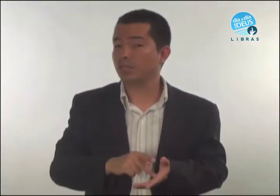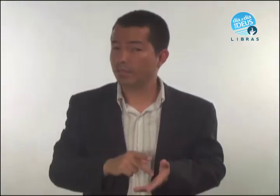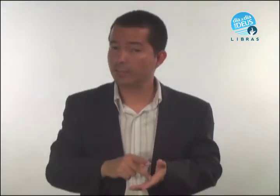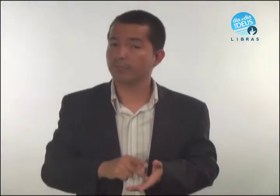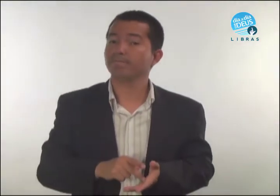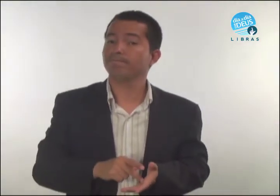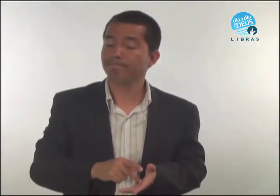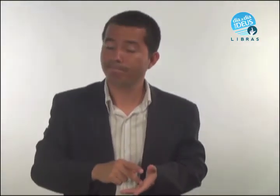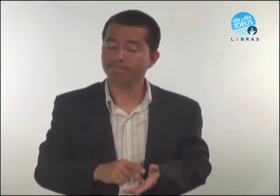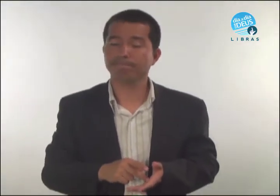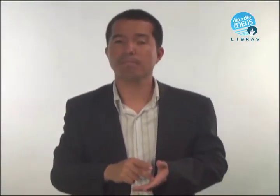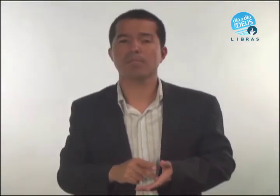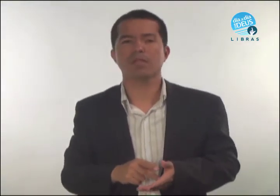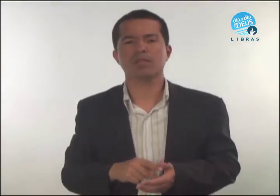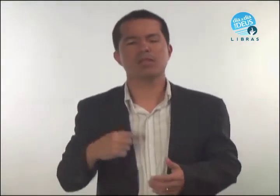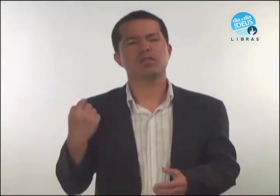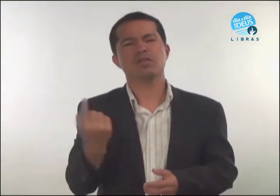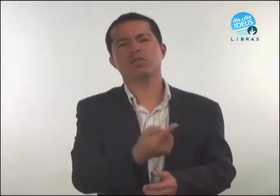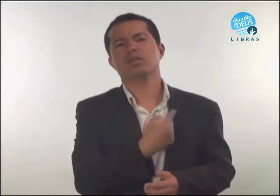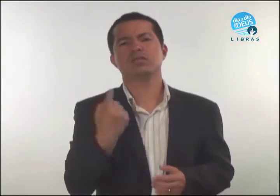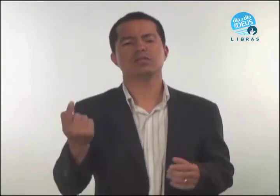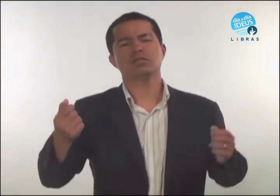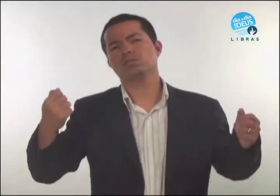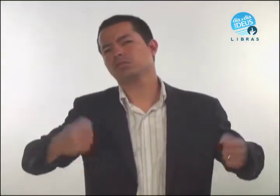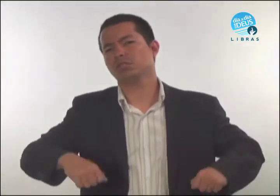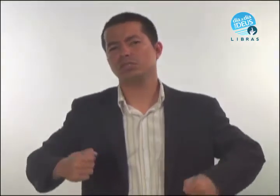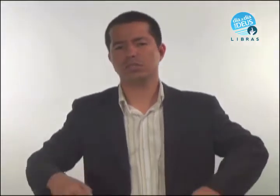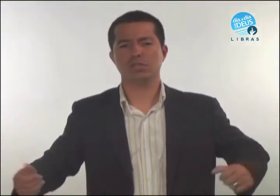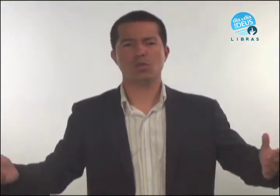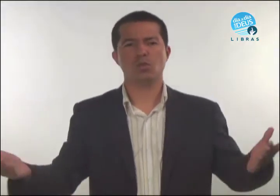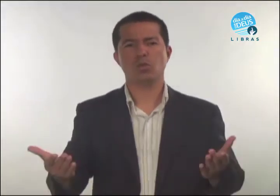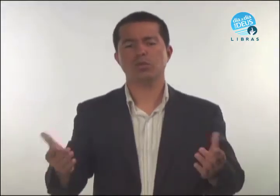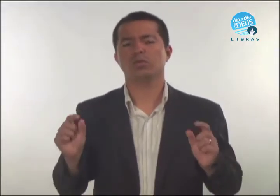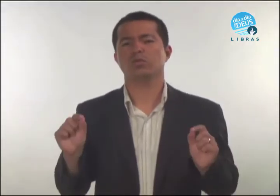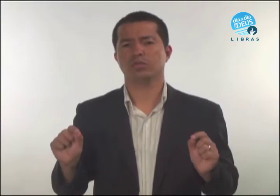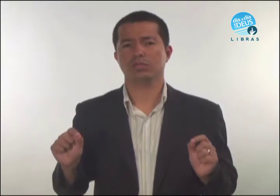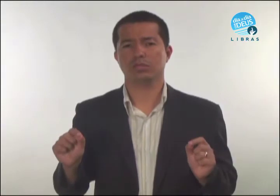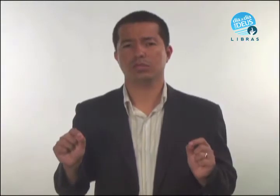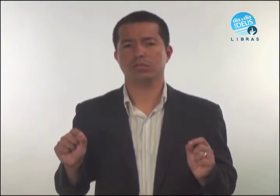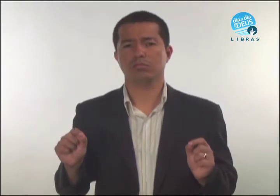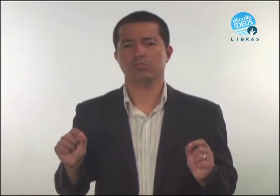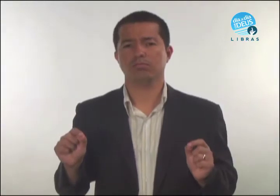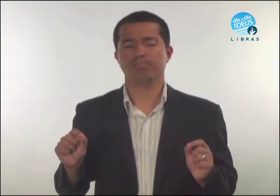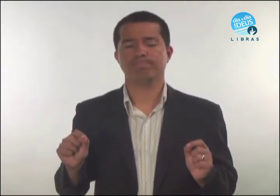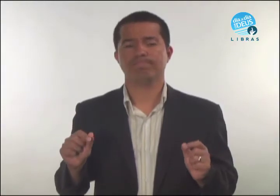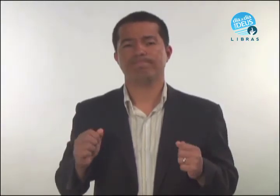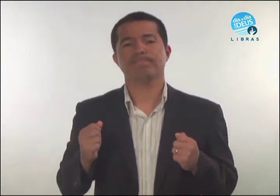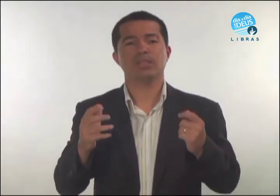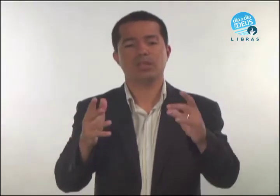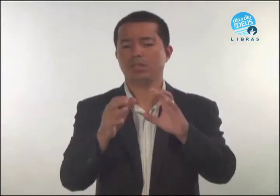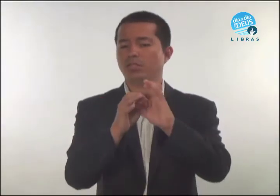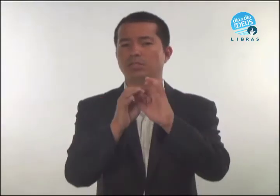Sabe o que a gente precisa hoje, queridos? É que o Espírito de Deus se derrame sobre nós